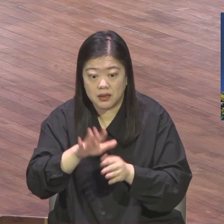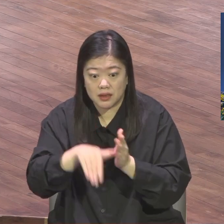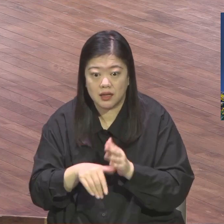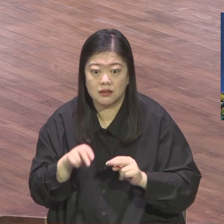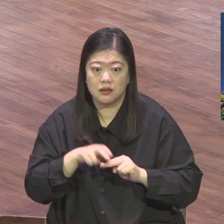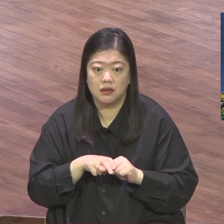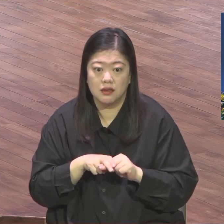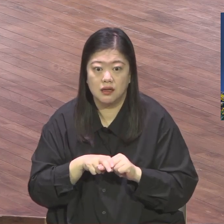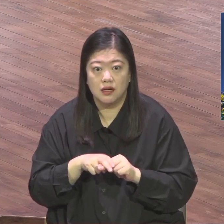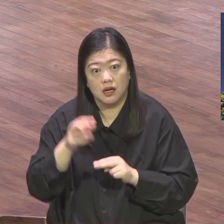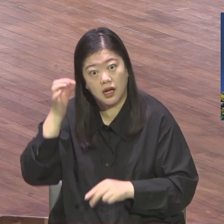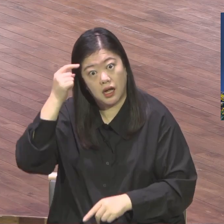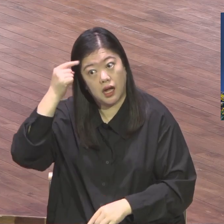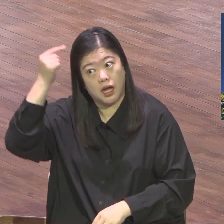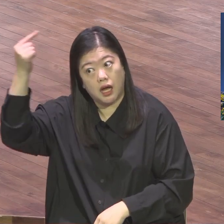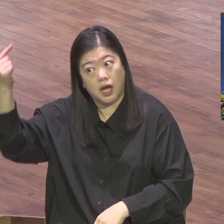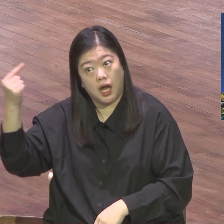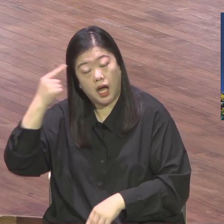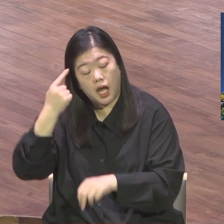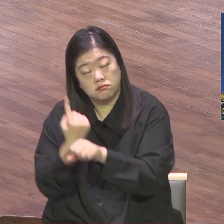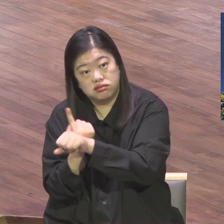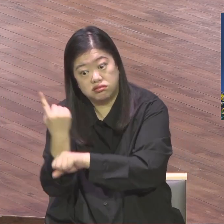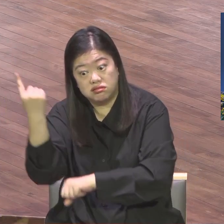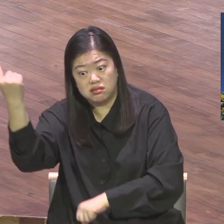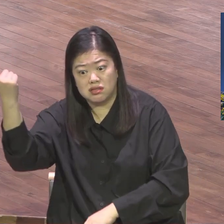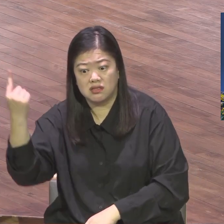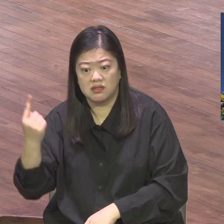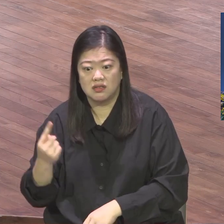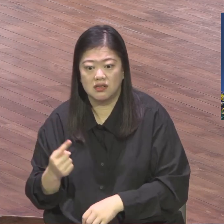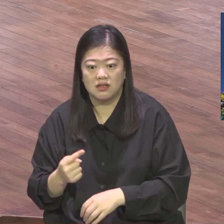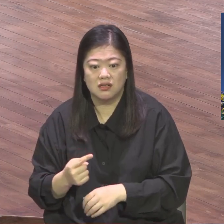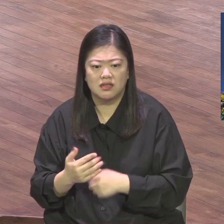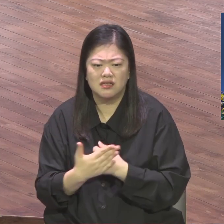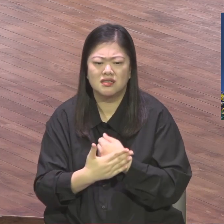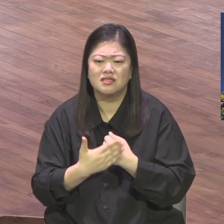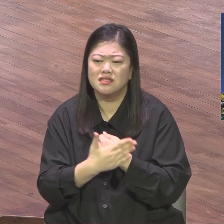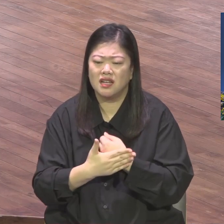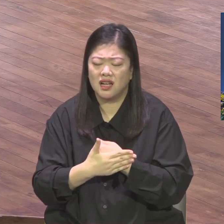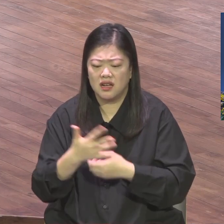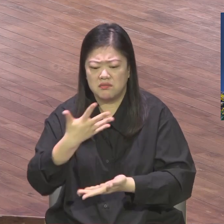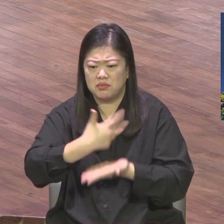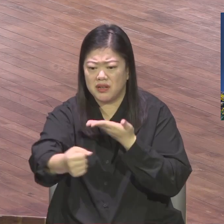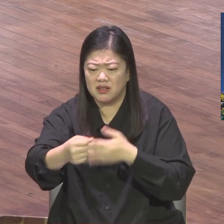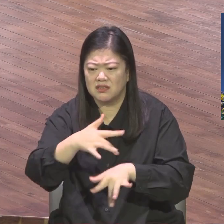만들고 길가와 돌짝과 가시밭길 만들어 놓고 은혜 못 받고 평생 그냥